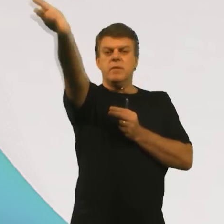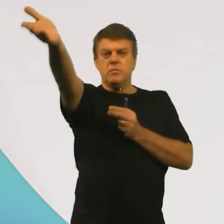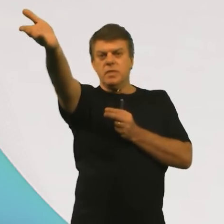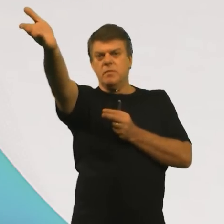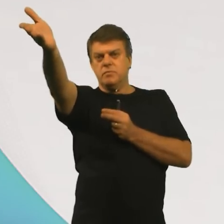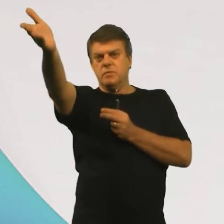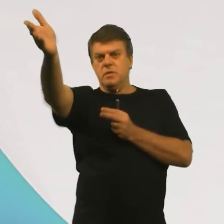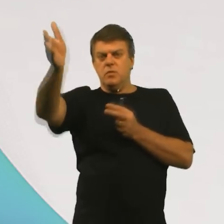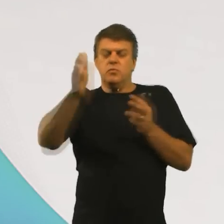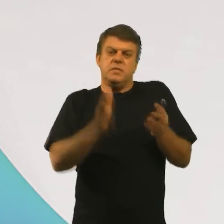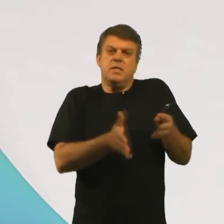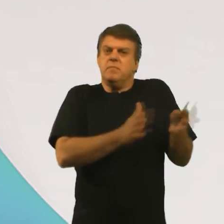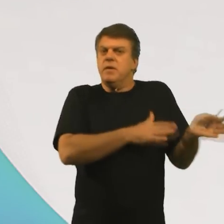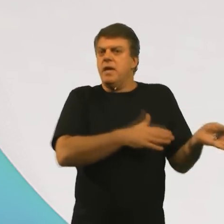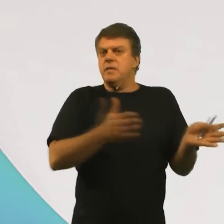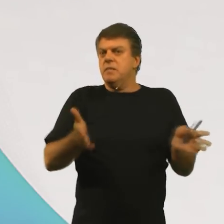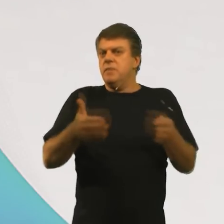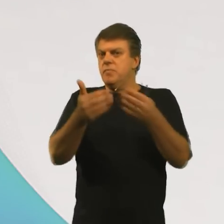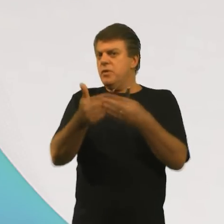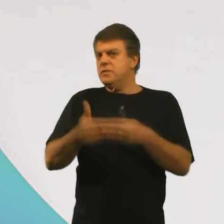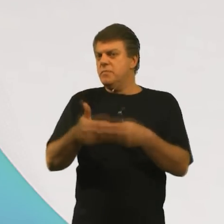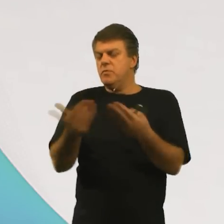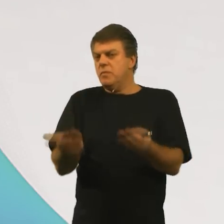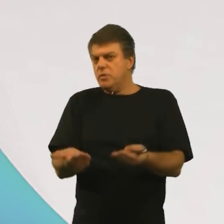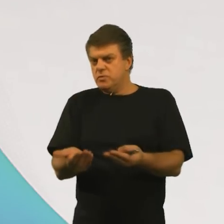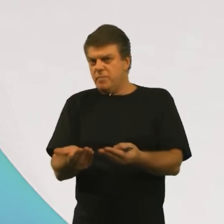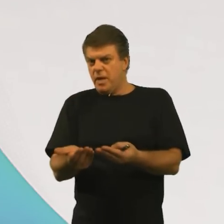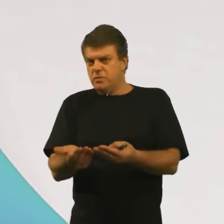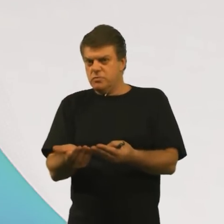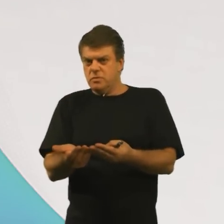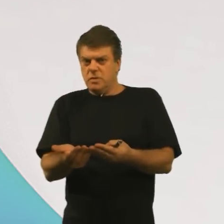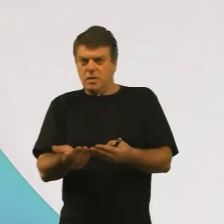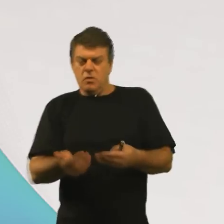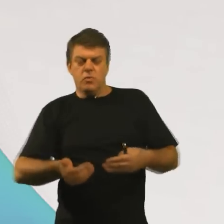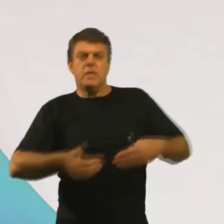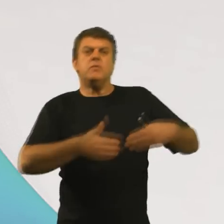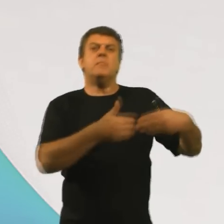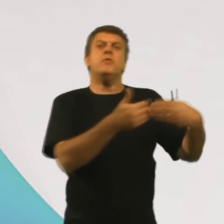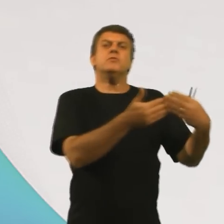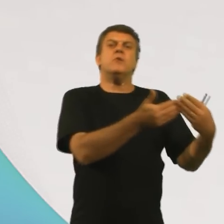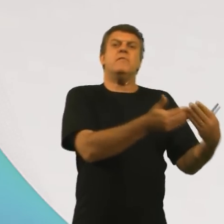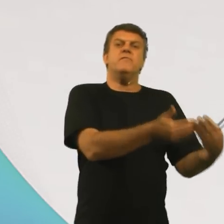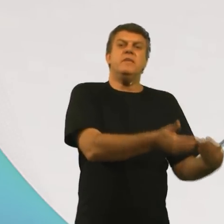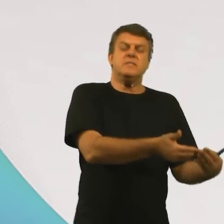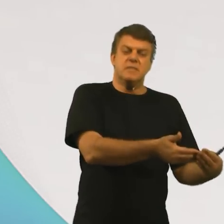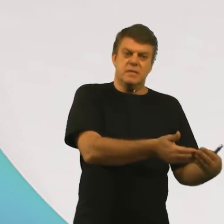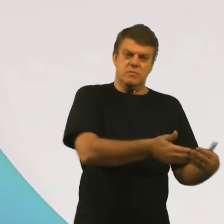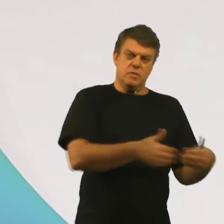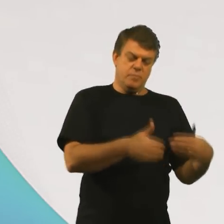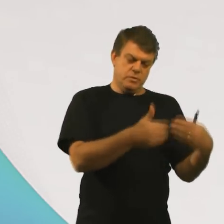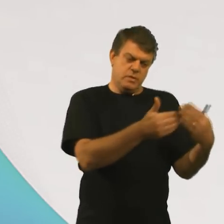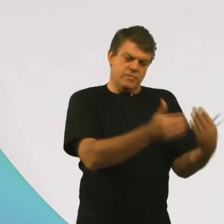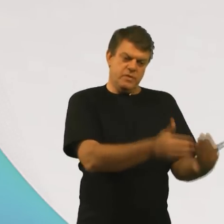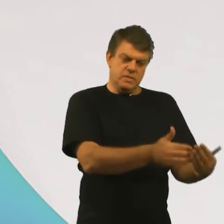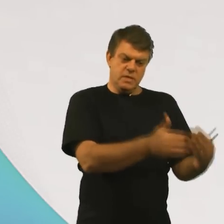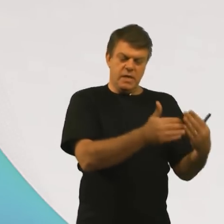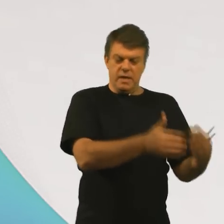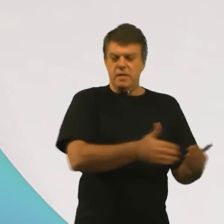determinado tempo. O CDB e RDB, por exemplo, é um depósito a prazo. O que é um depósito a vista? Depósito a vista é